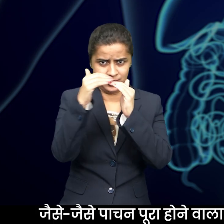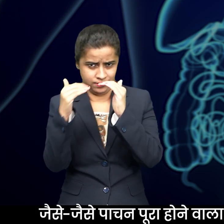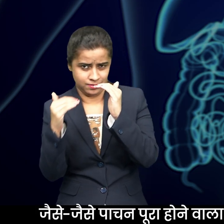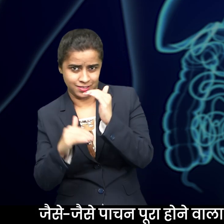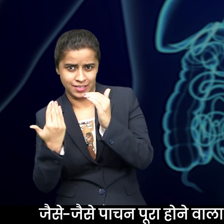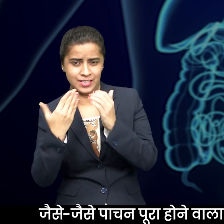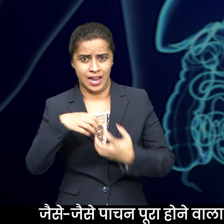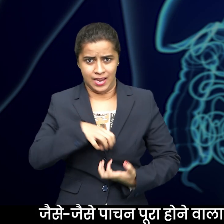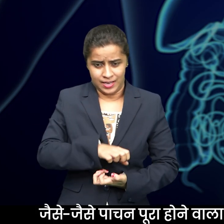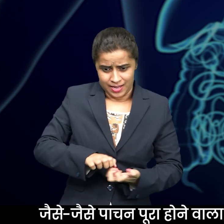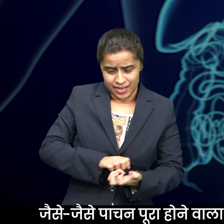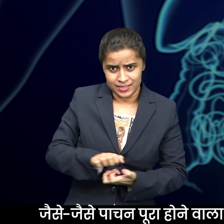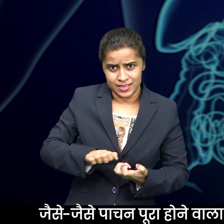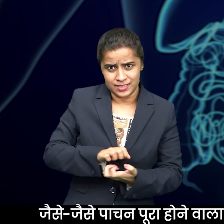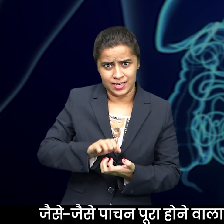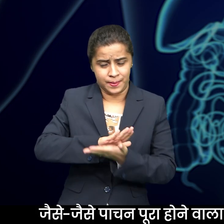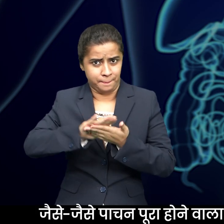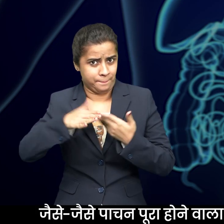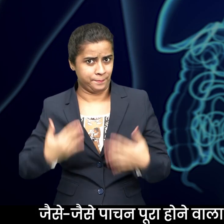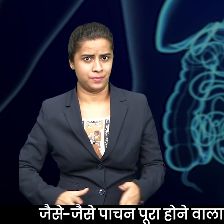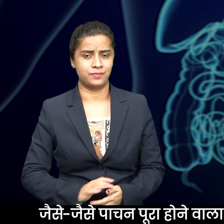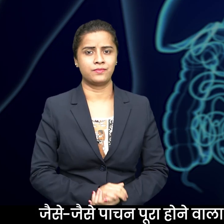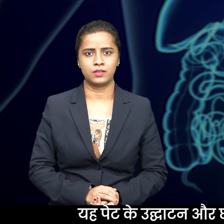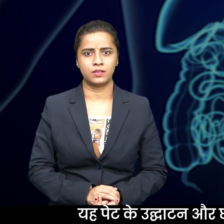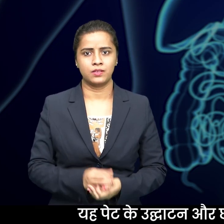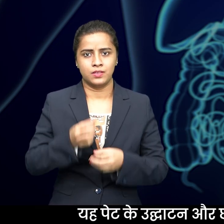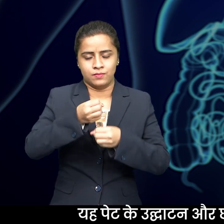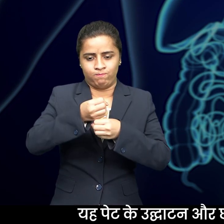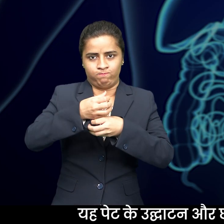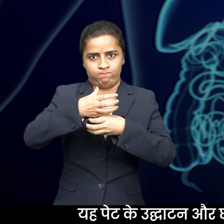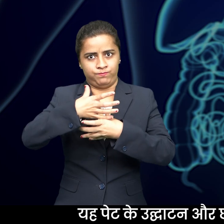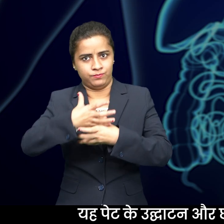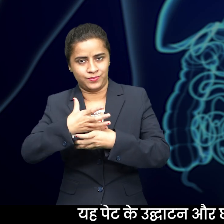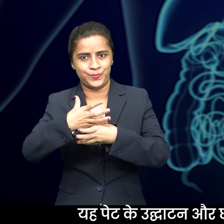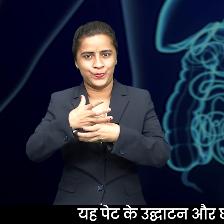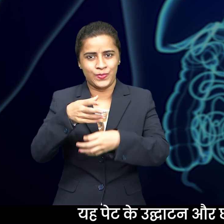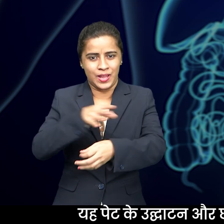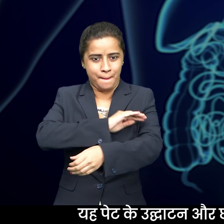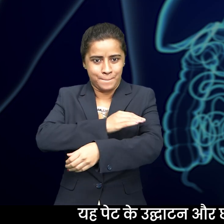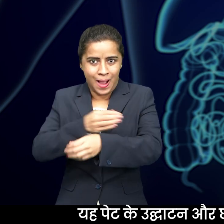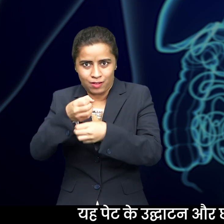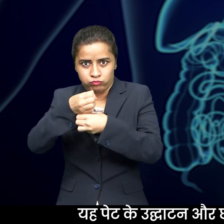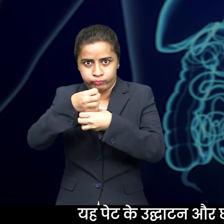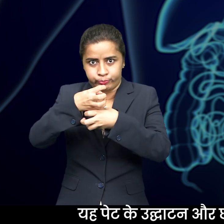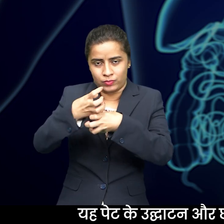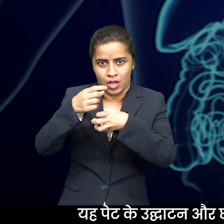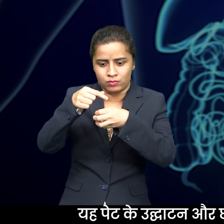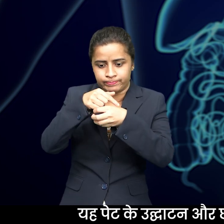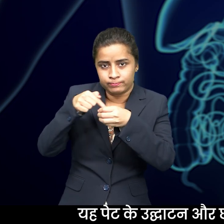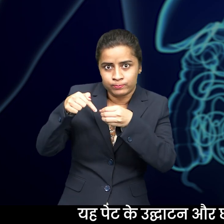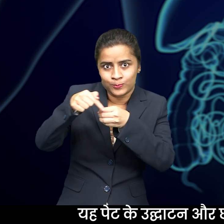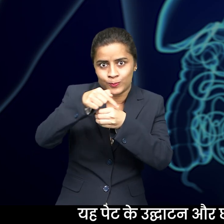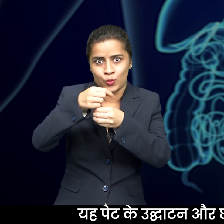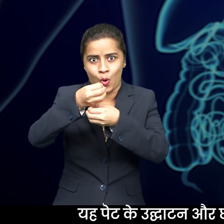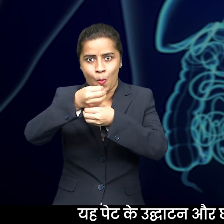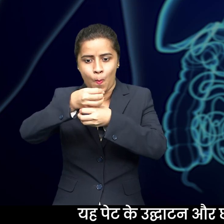वाला होता है पेट का संकुचन कम होता है। यह पेट के उद्घटना और चोटी